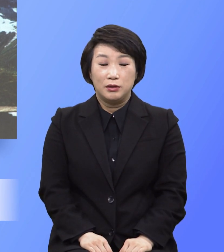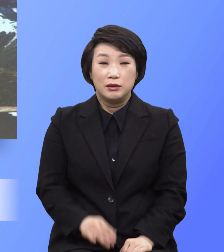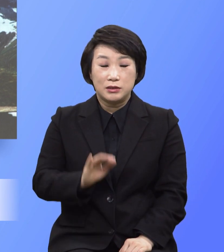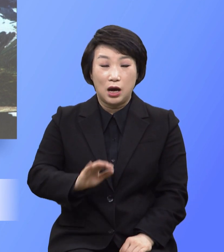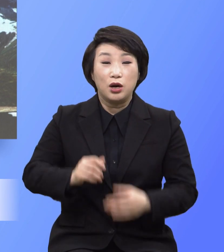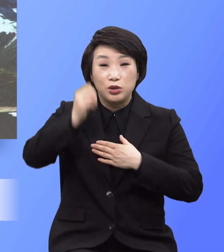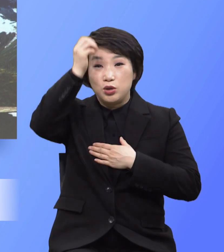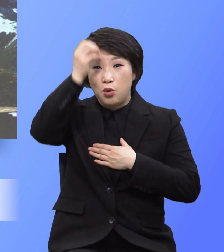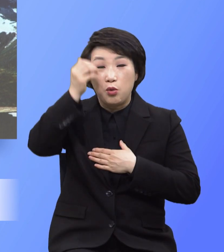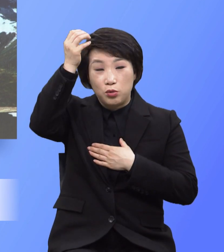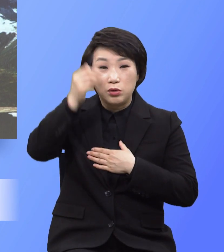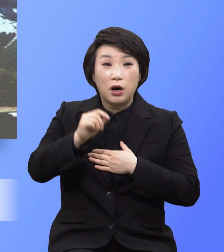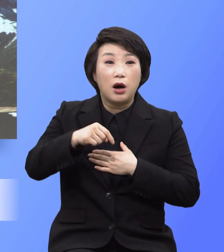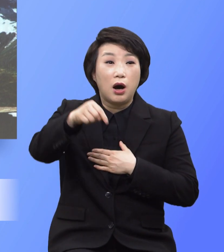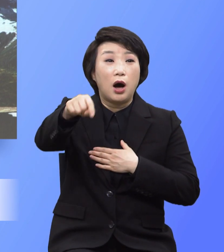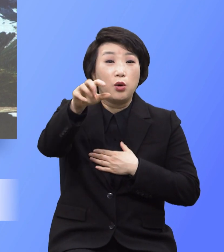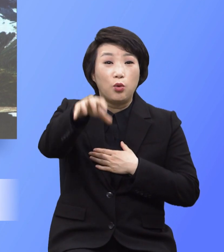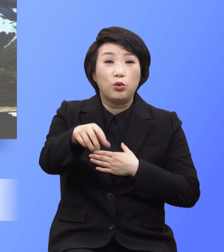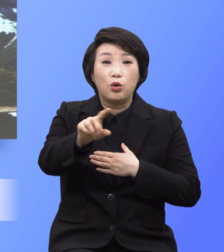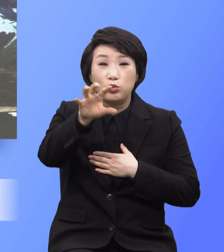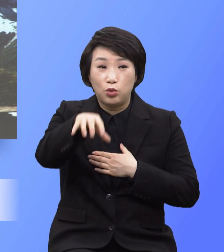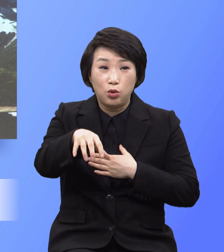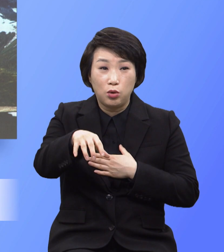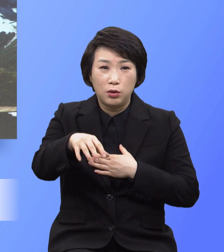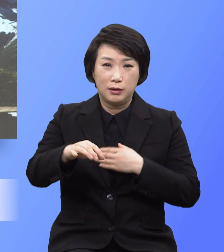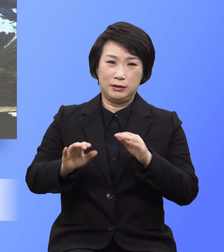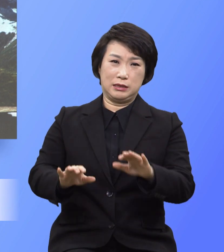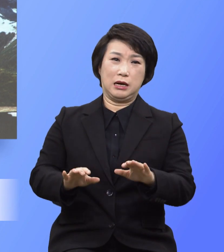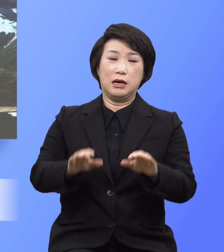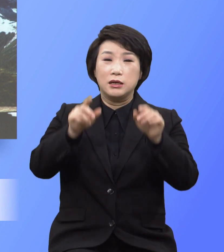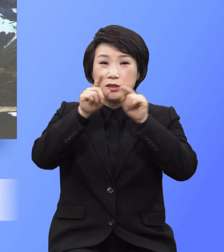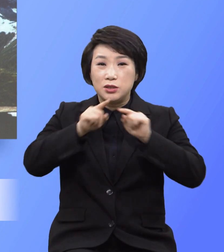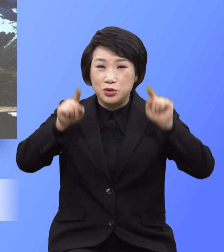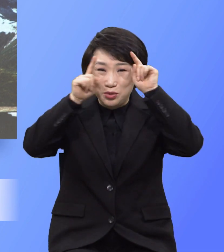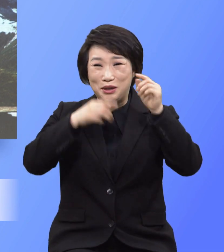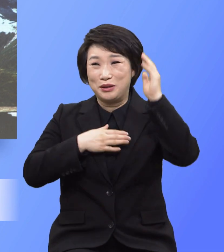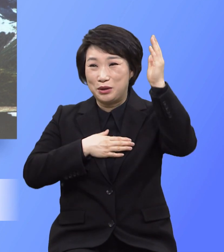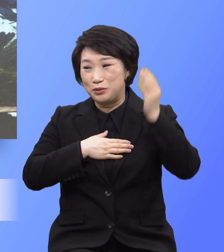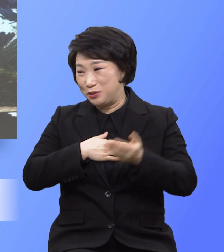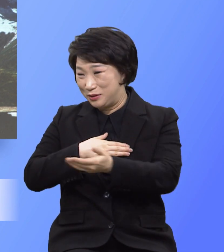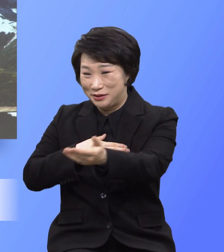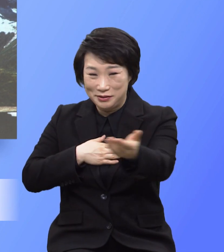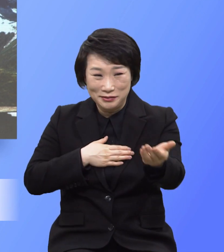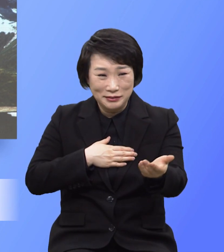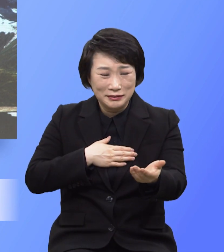영혼은 어디에 가야 되느냐? 저는 지옥 얘기하면요